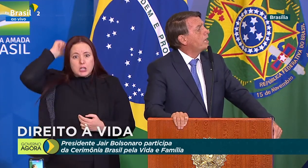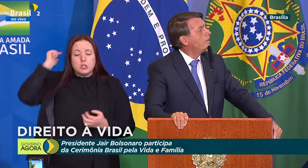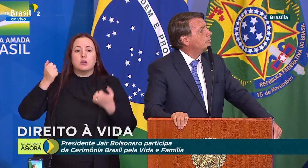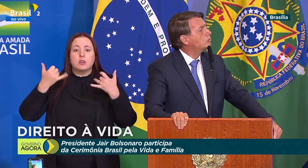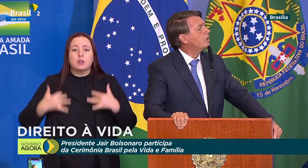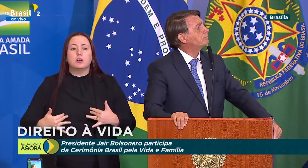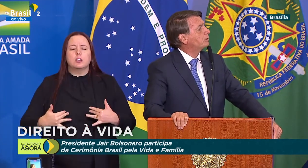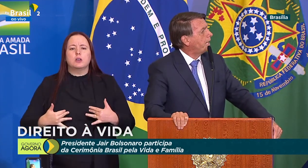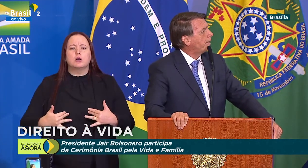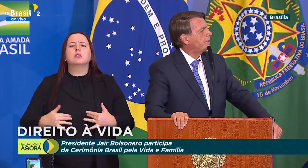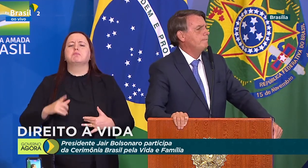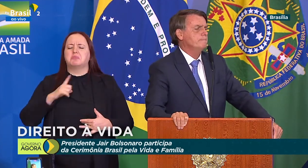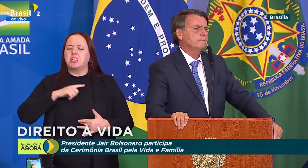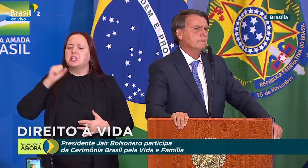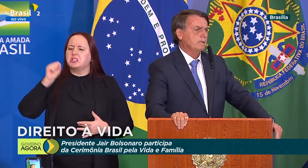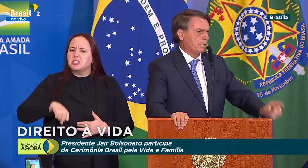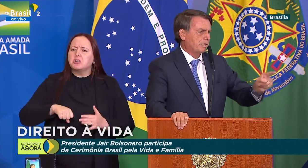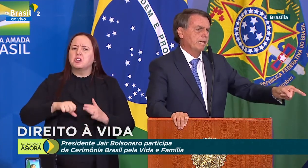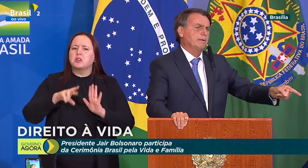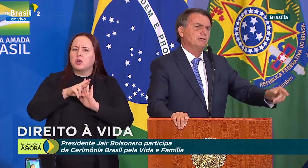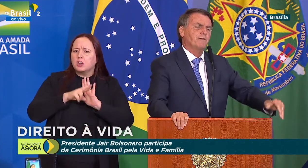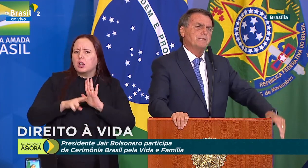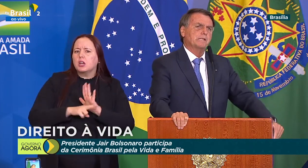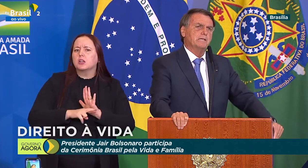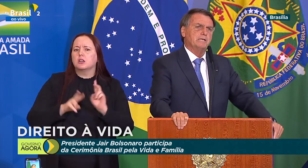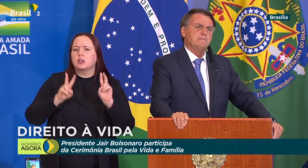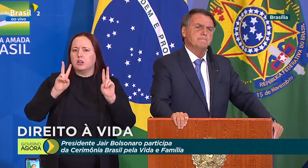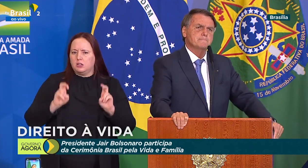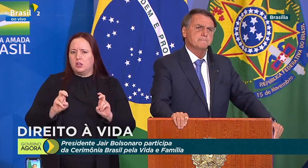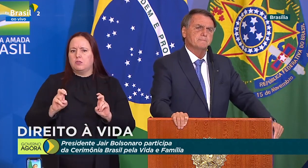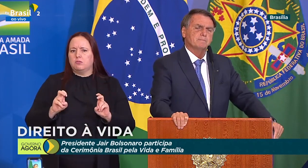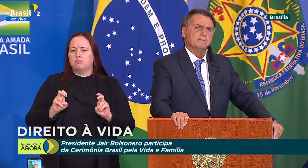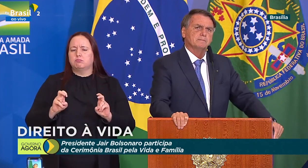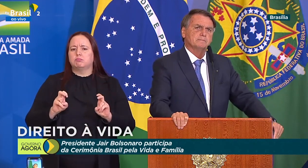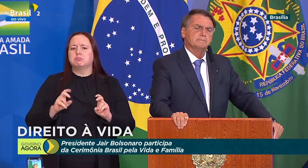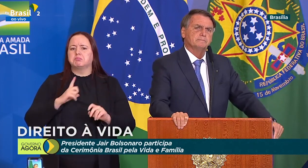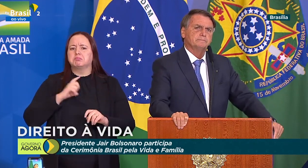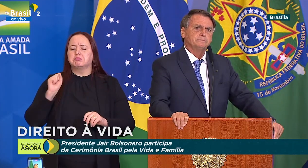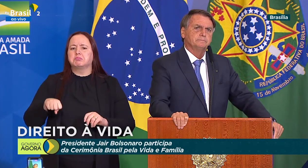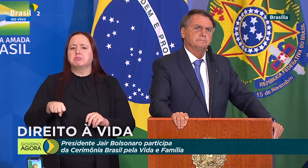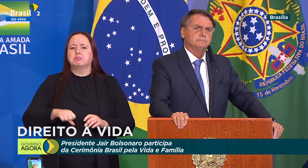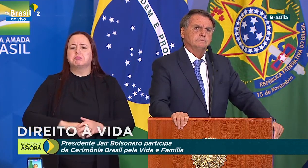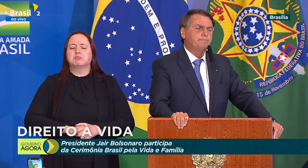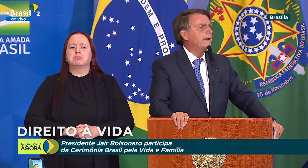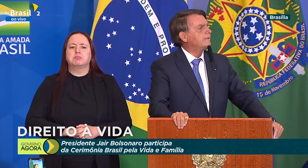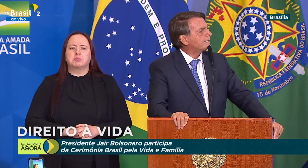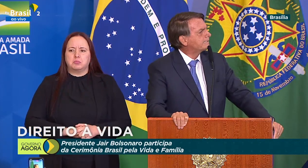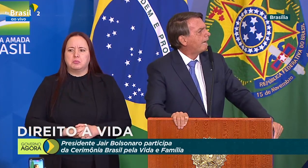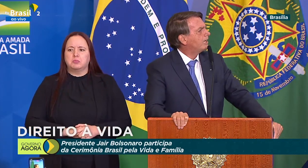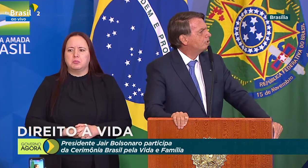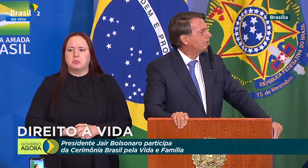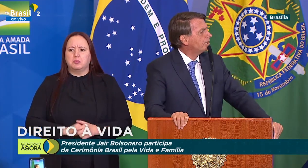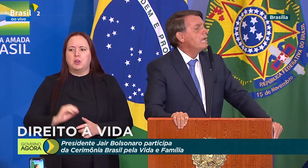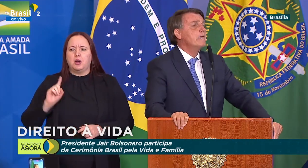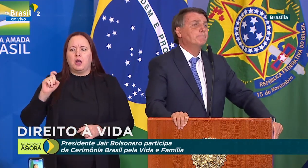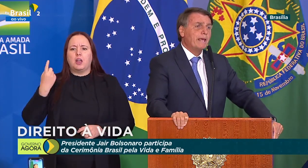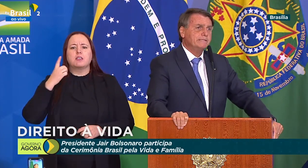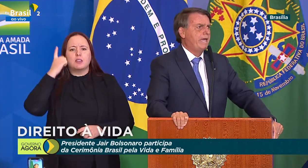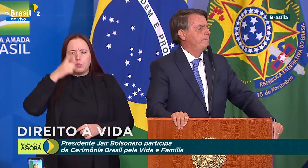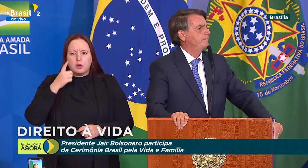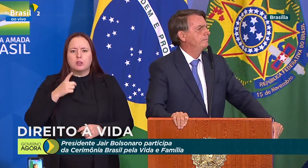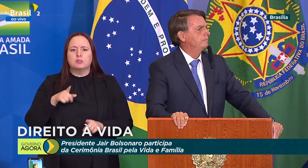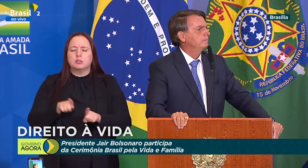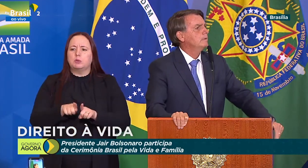falou temos jurisprudência em cima do Franceschini e para cassar registro